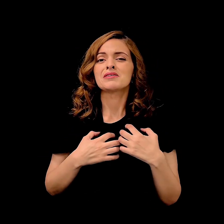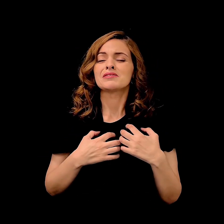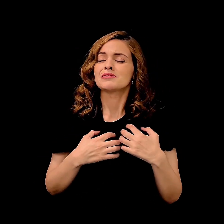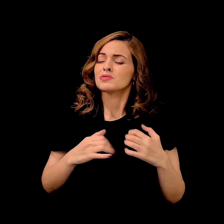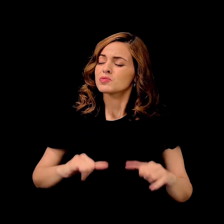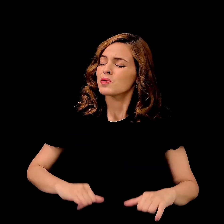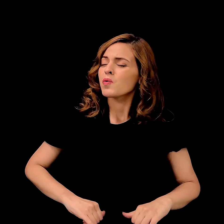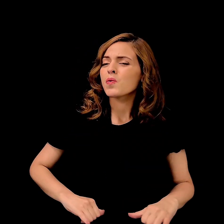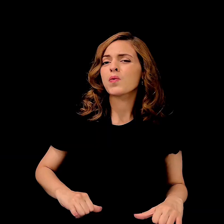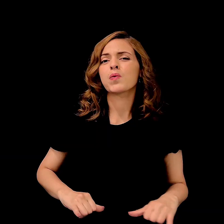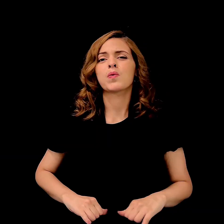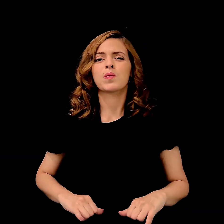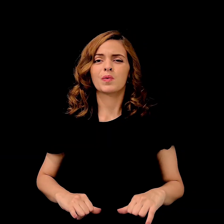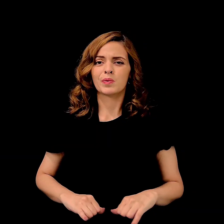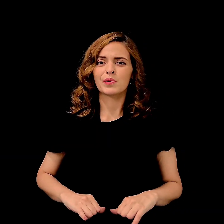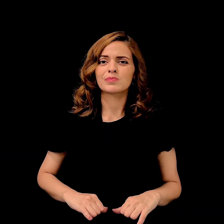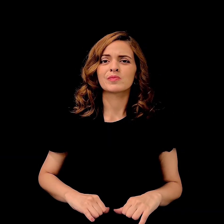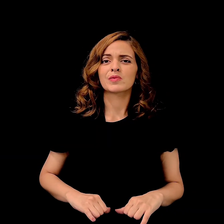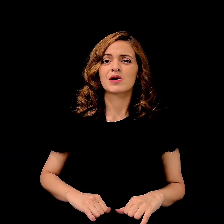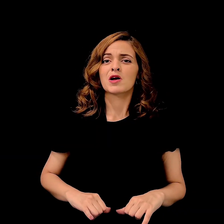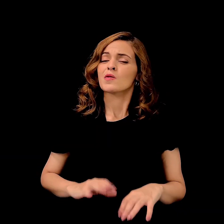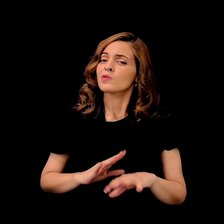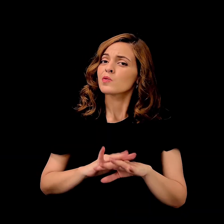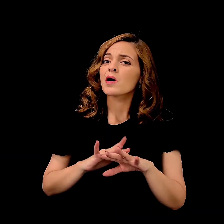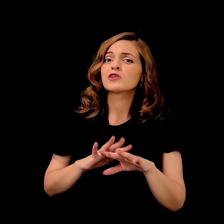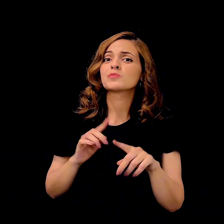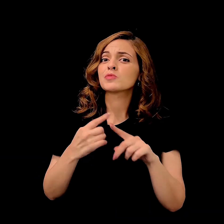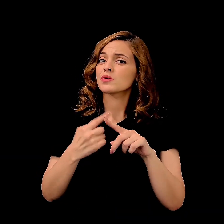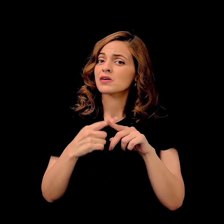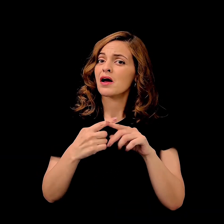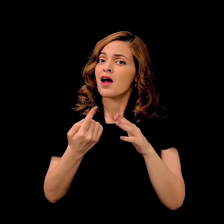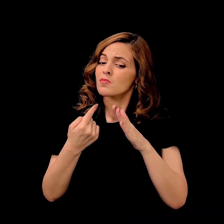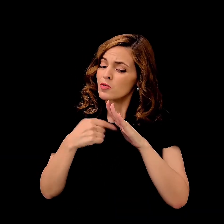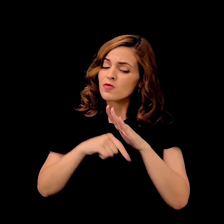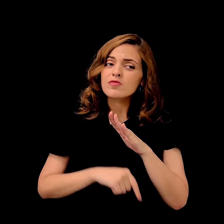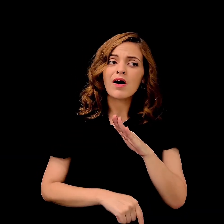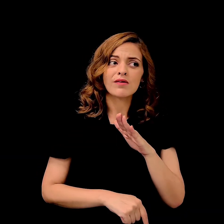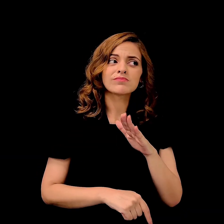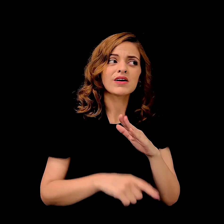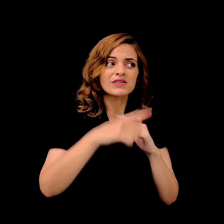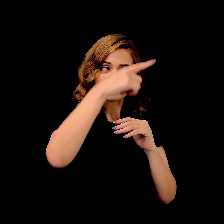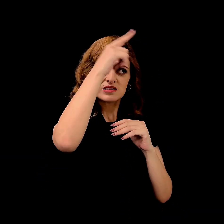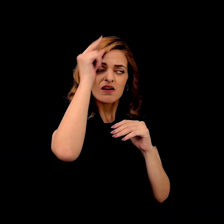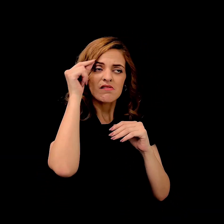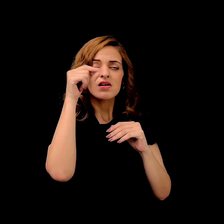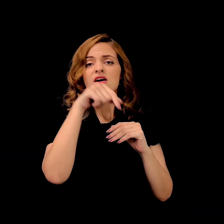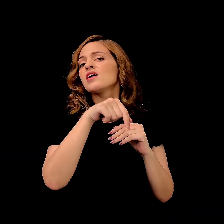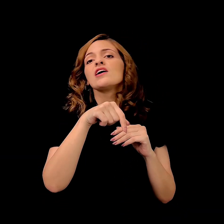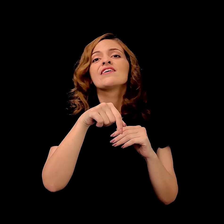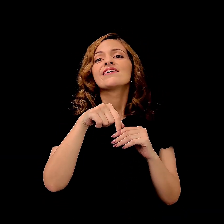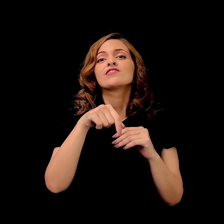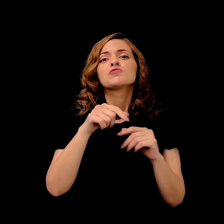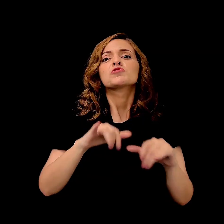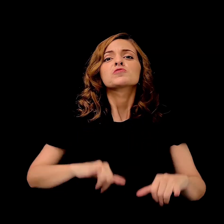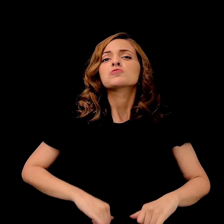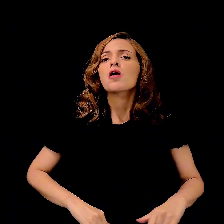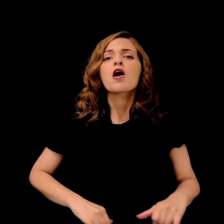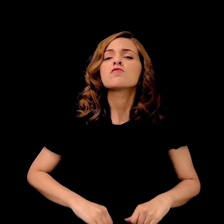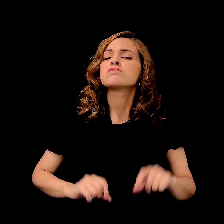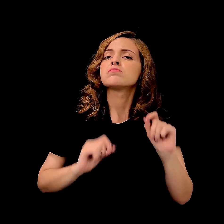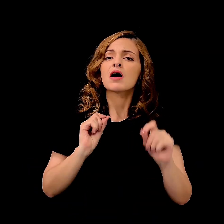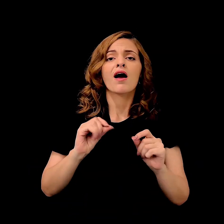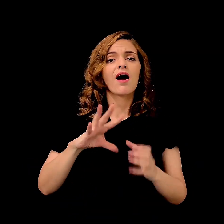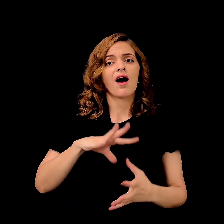enferma. Porque, no fundo, Esther, quem sofre é a alma, né?